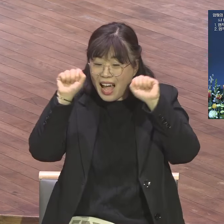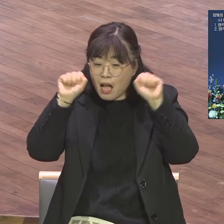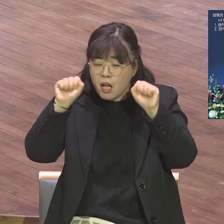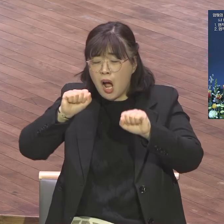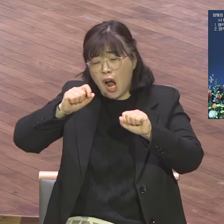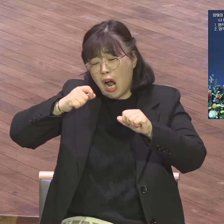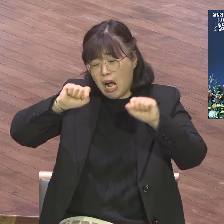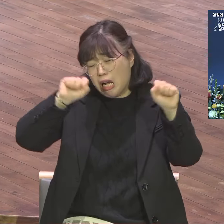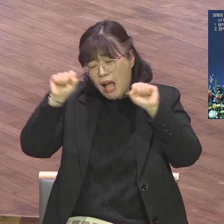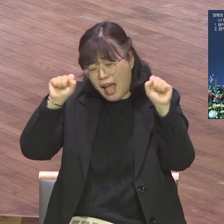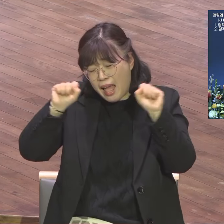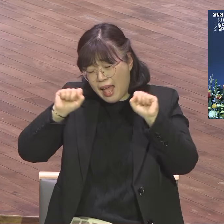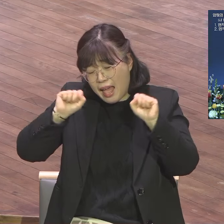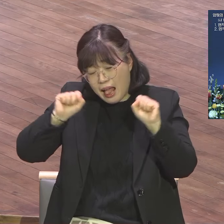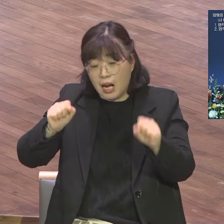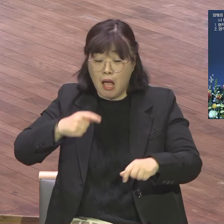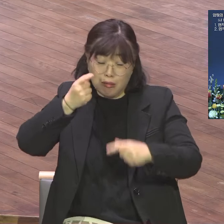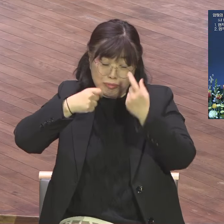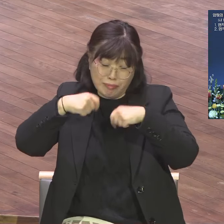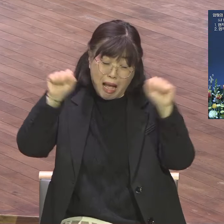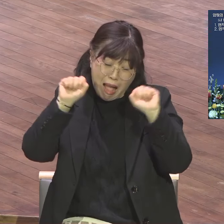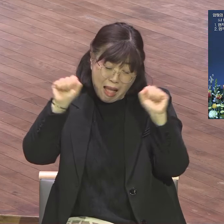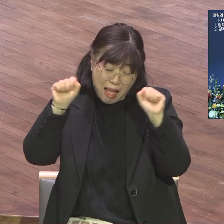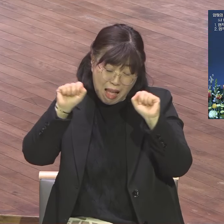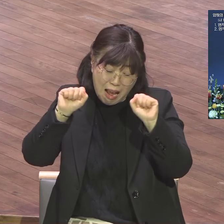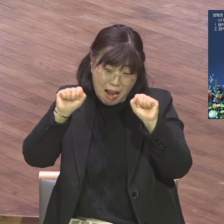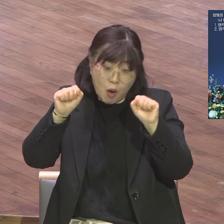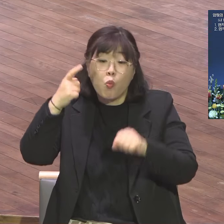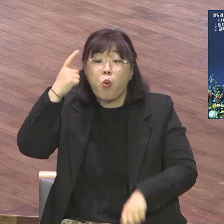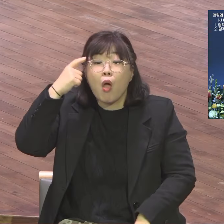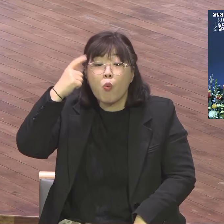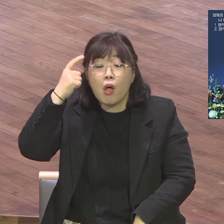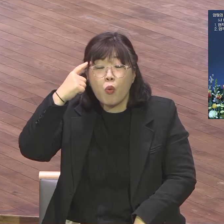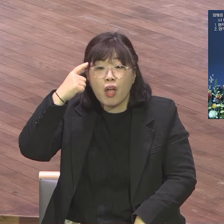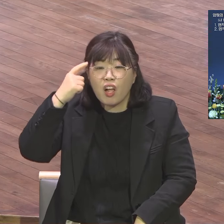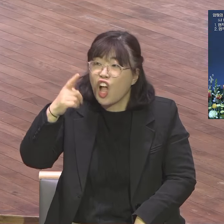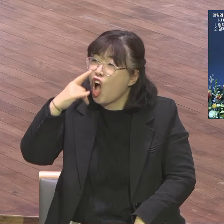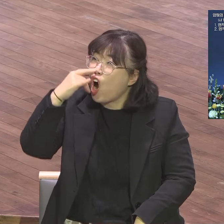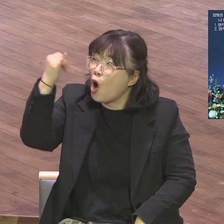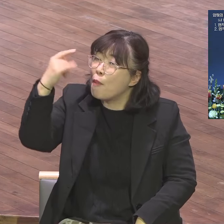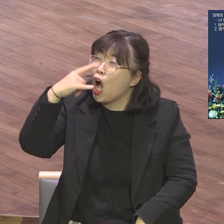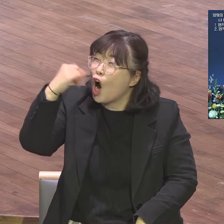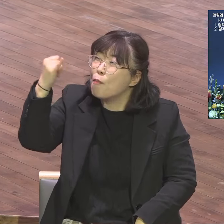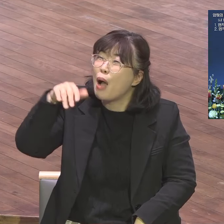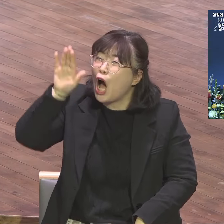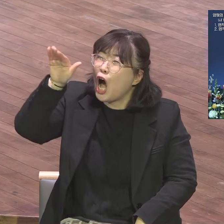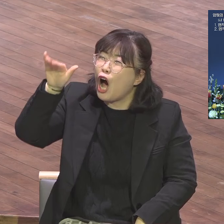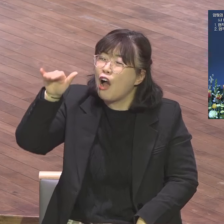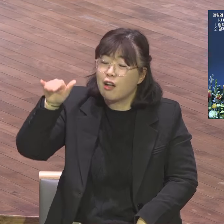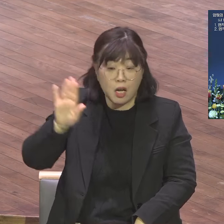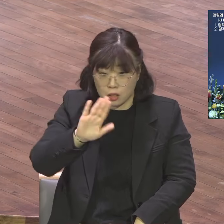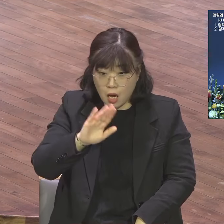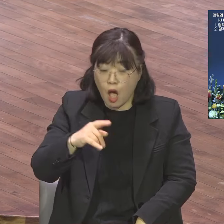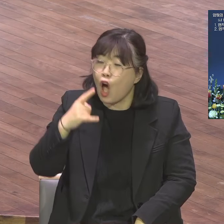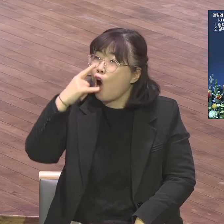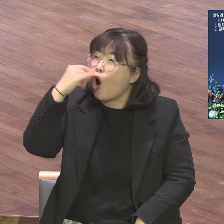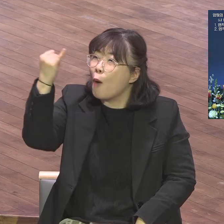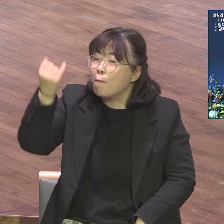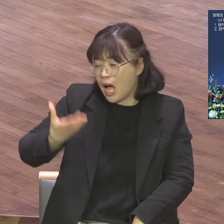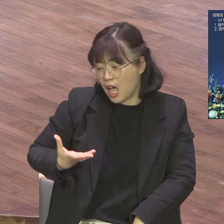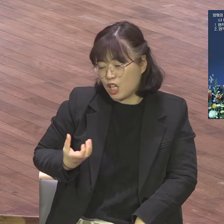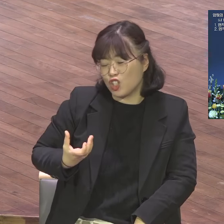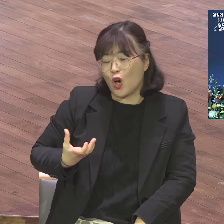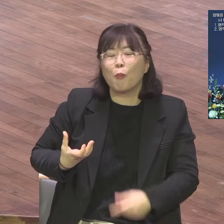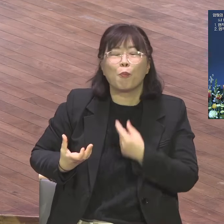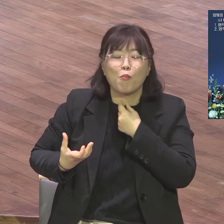뭐요? 애들 울때막 보채 울때왜 웁니까? 엄마를 원해서가 아니에요. 엄마 젖을 원해서예요. 그렇죠? 엄마